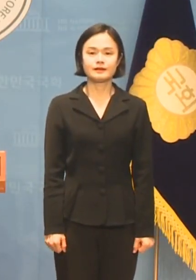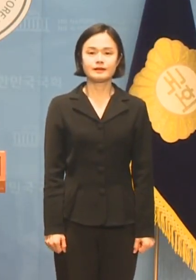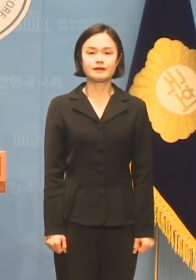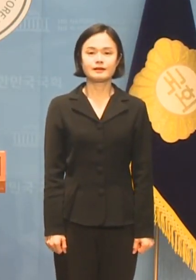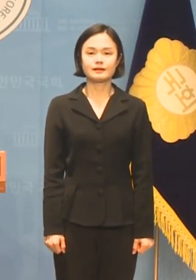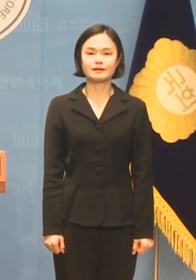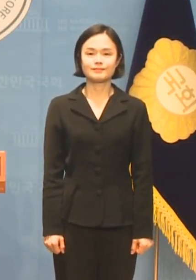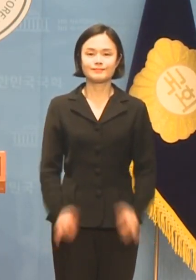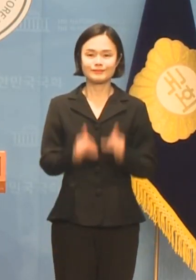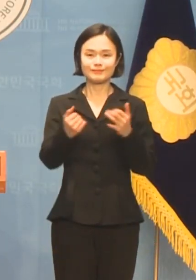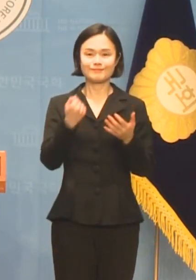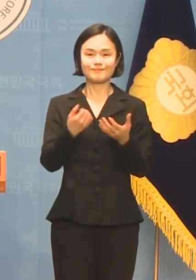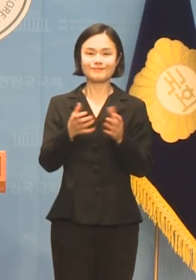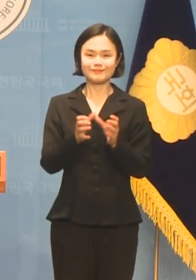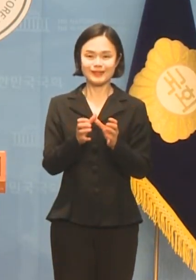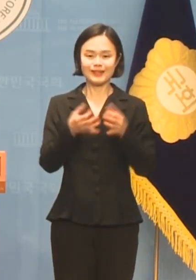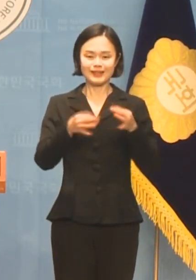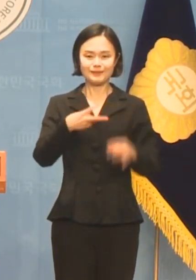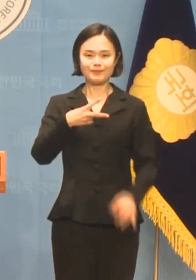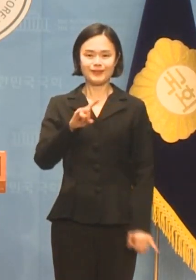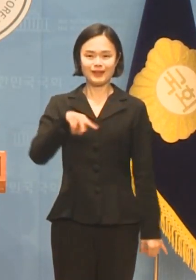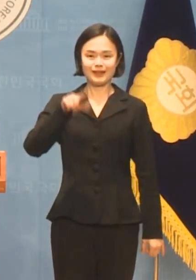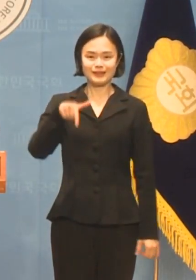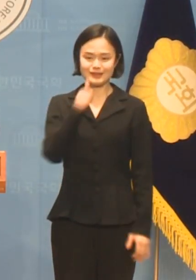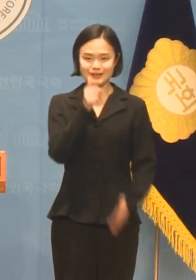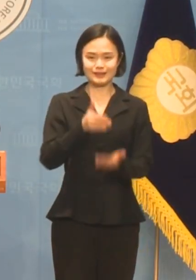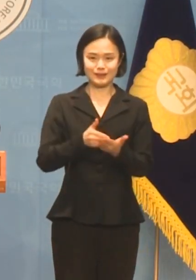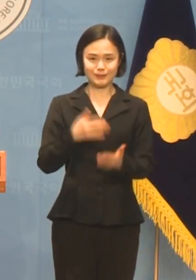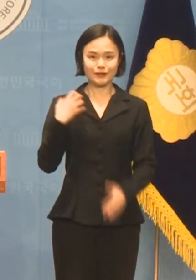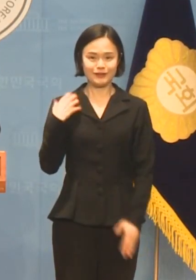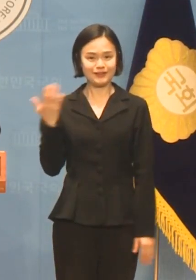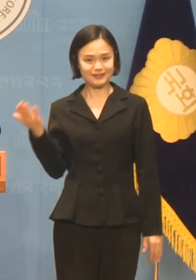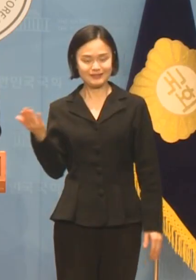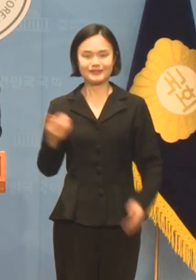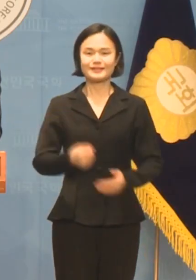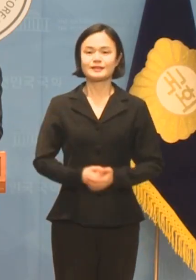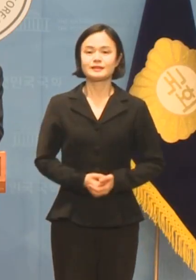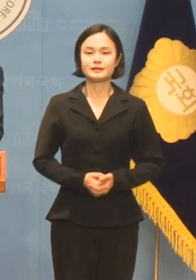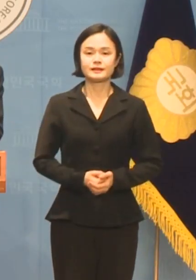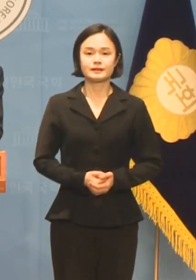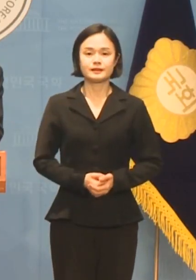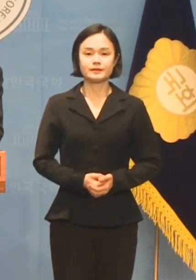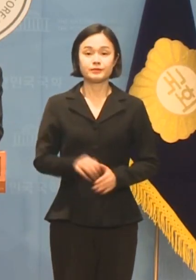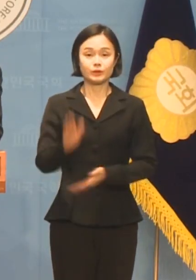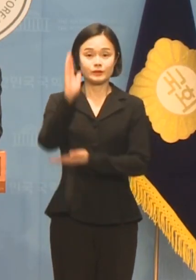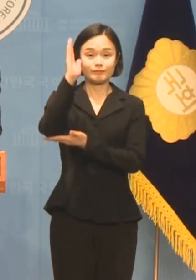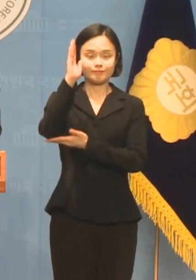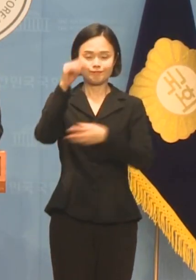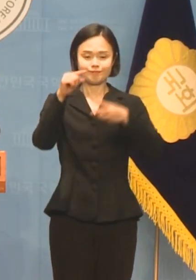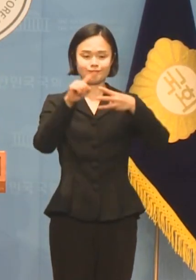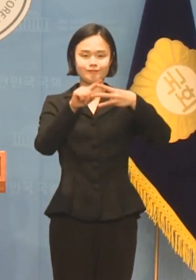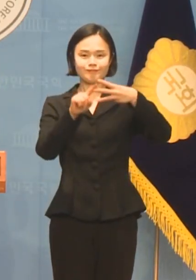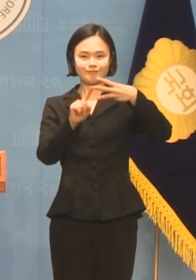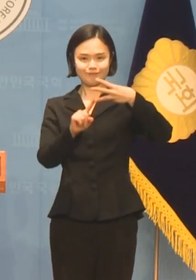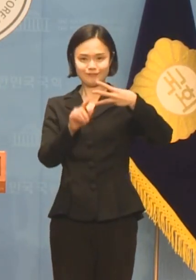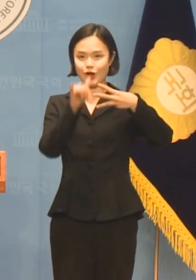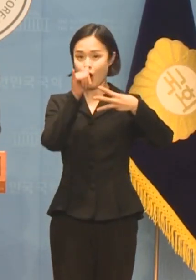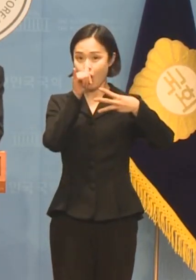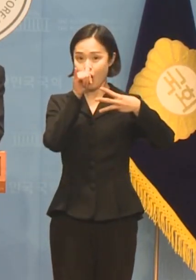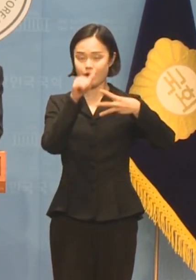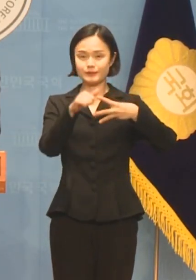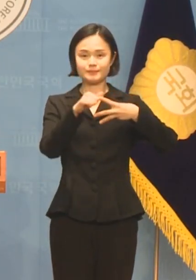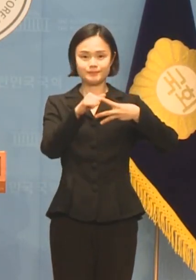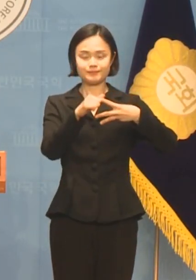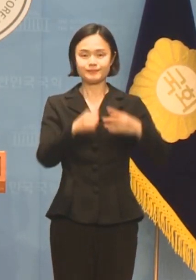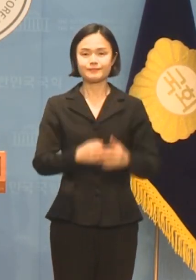예, 국민의힘 김대식 원내수석 대변인입니다. 오늘 논평은 3개를 내도록 하겠습니다.